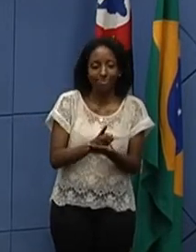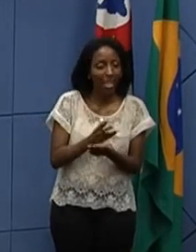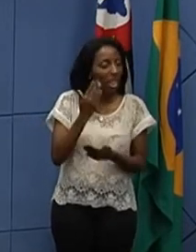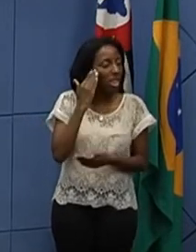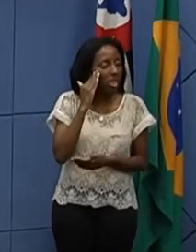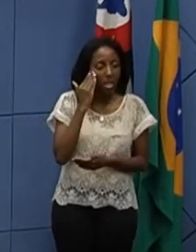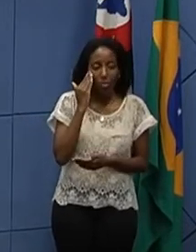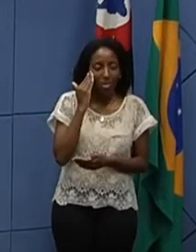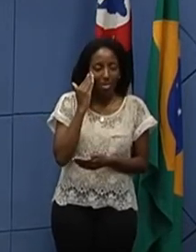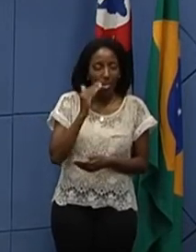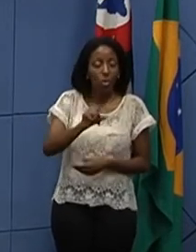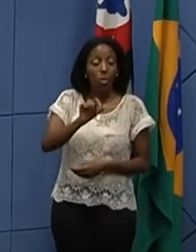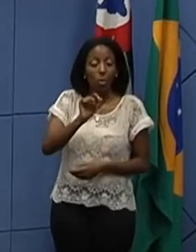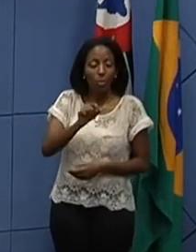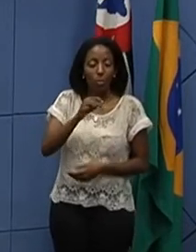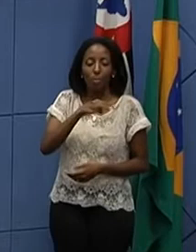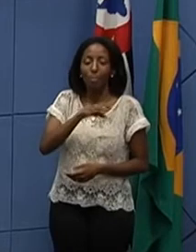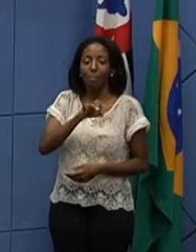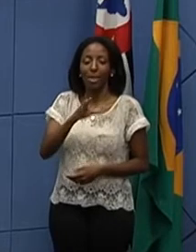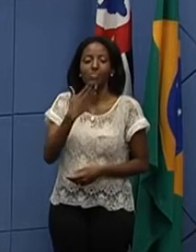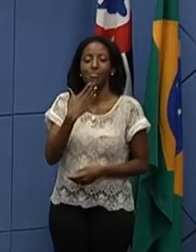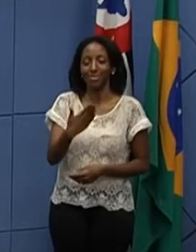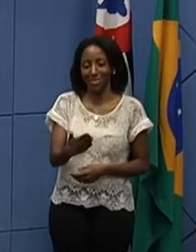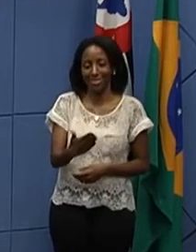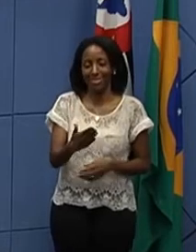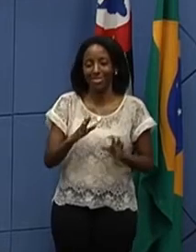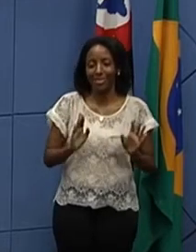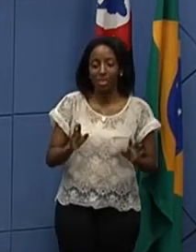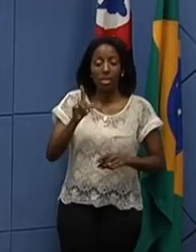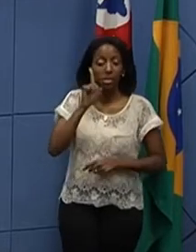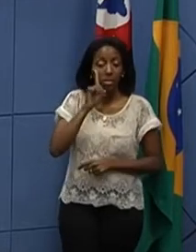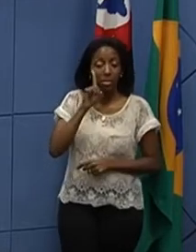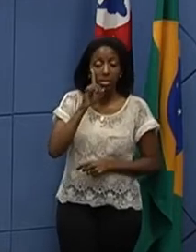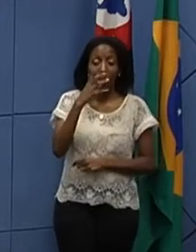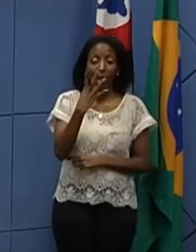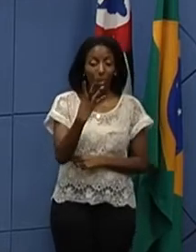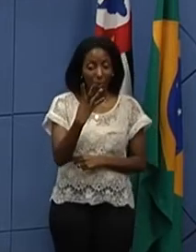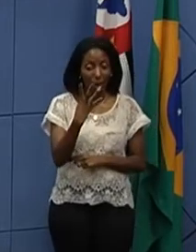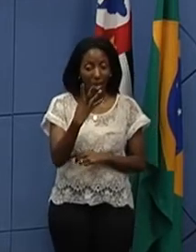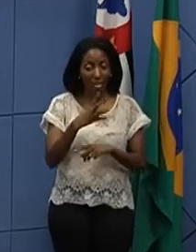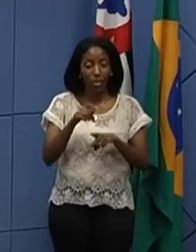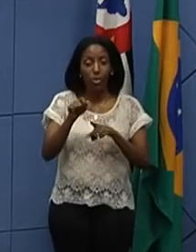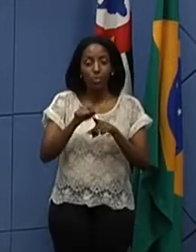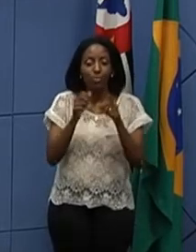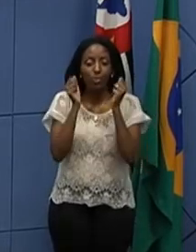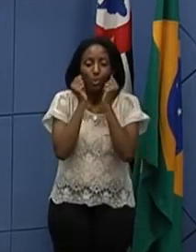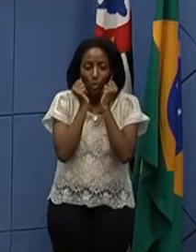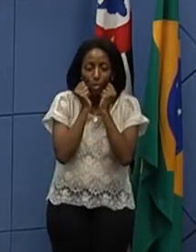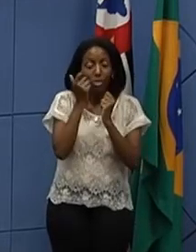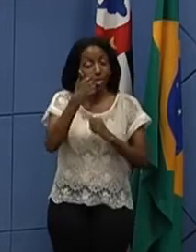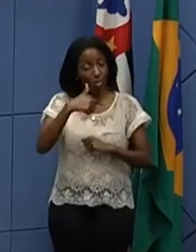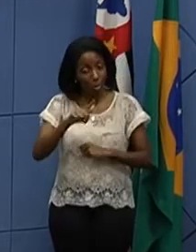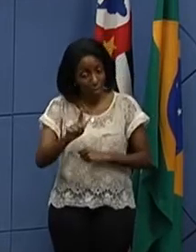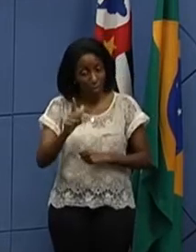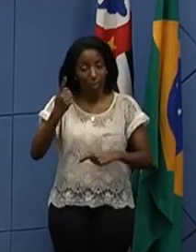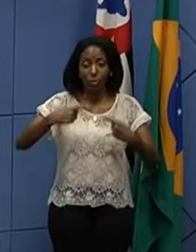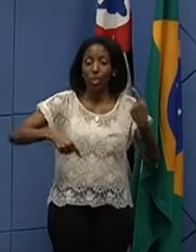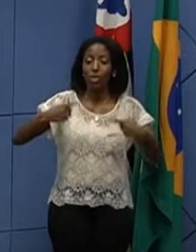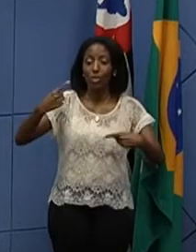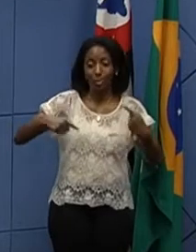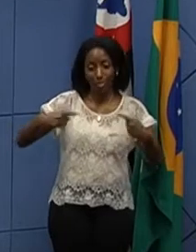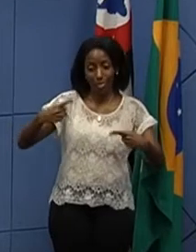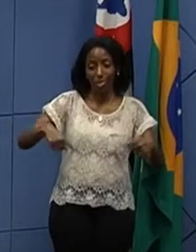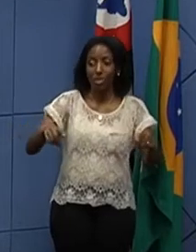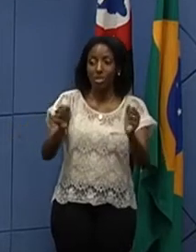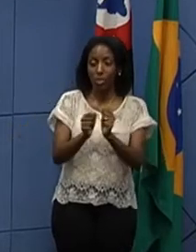é que o MEC quer. Então, nós vamos agora, dia 4 de julho, novamente para o MEC, para a gente discutir com o ministro